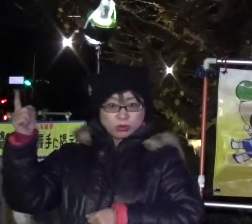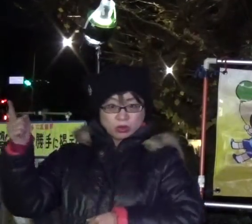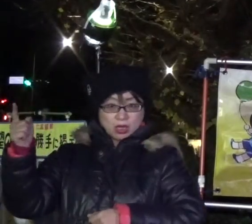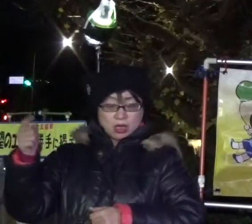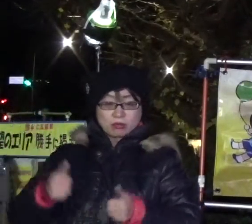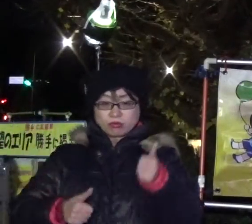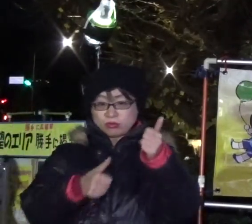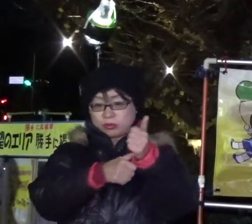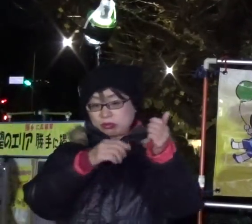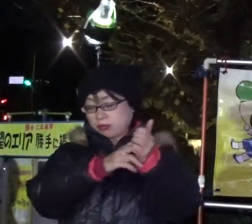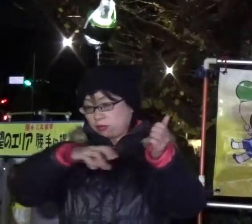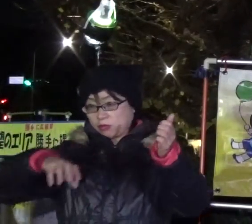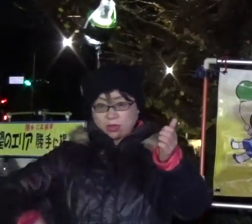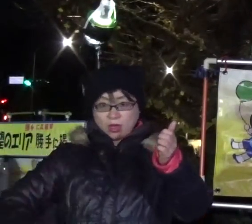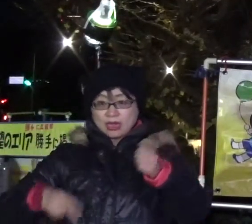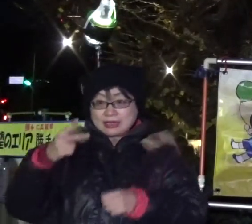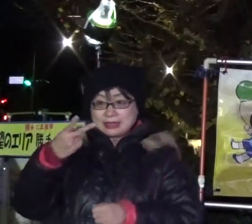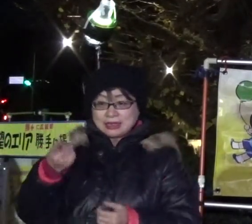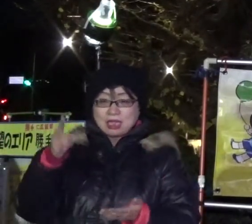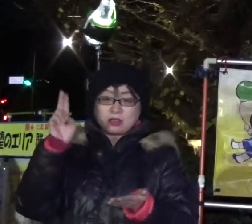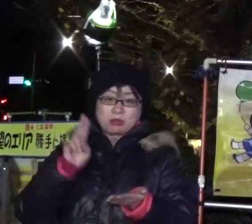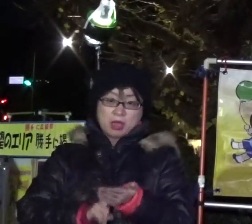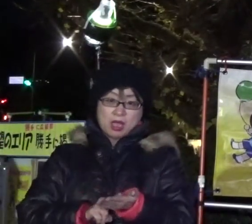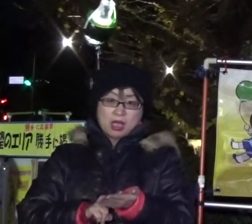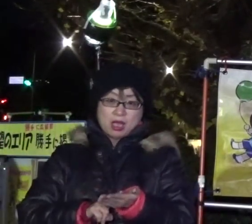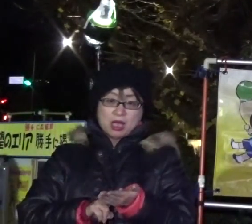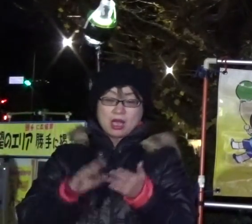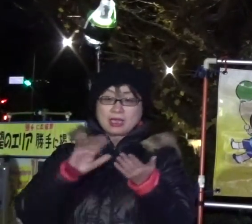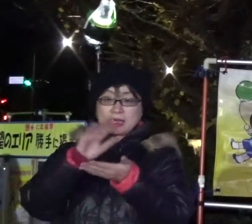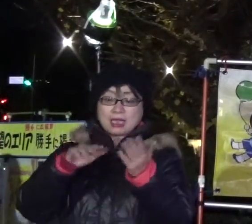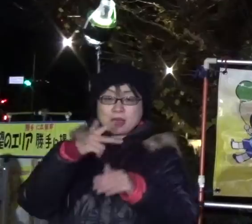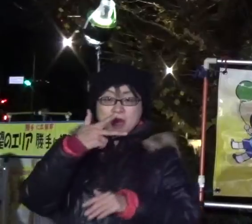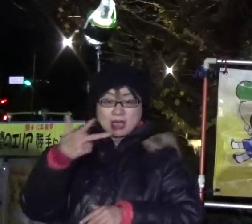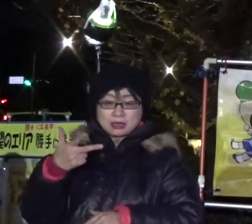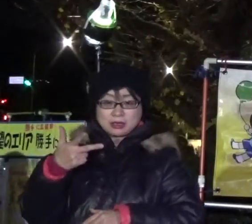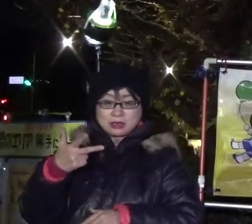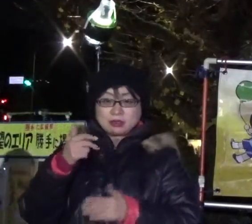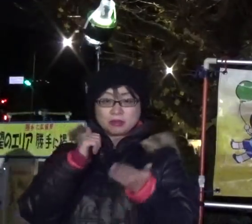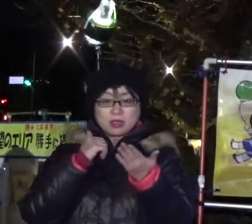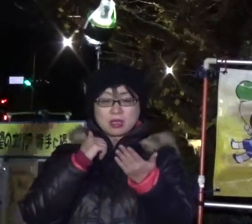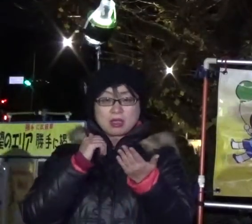却しまして、二審判決が確定して、要するに埼玉市の違法性が認められました。